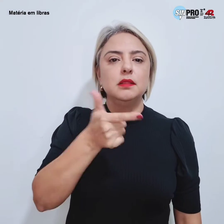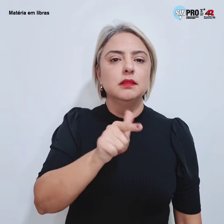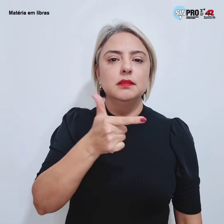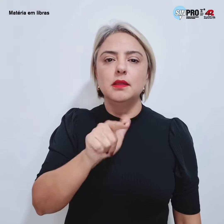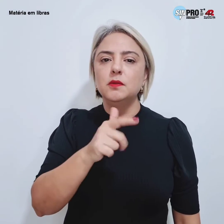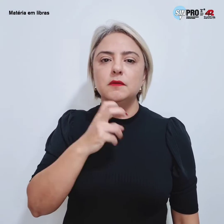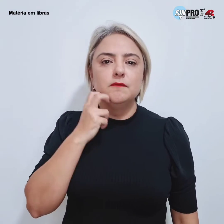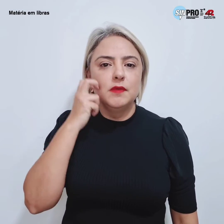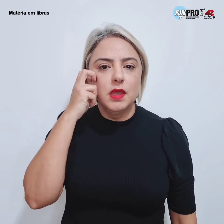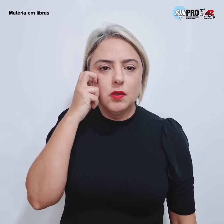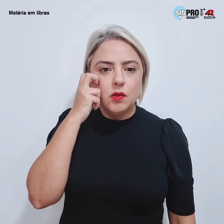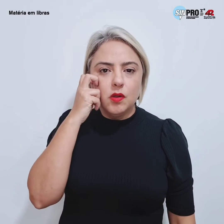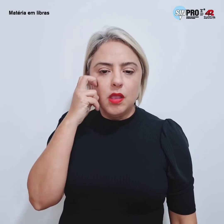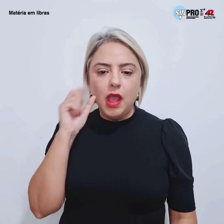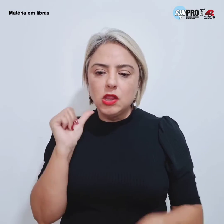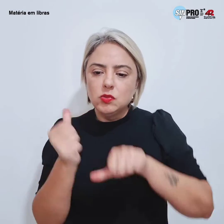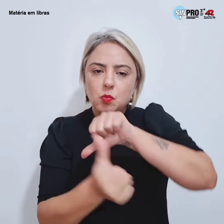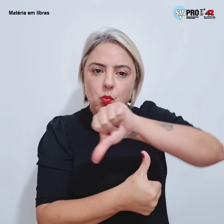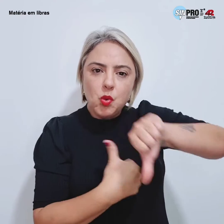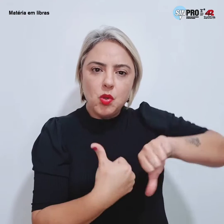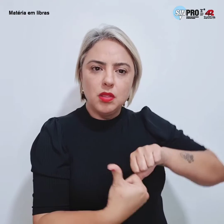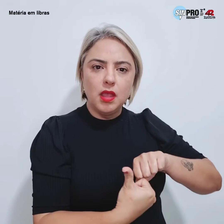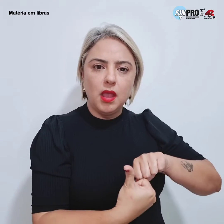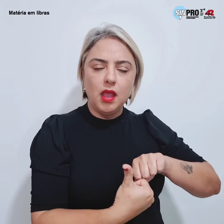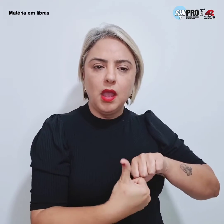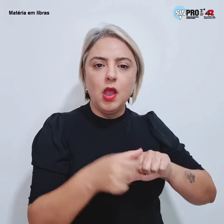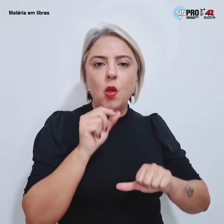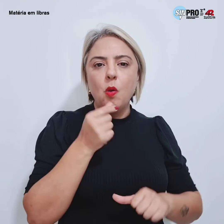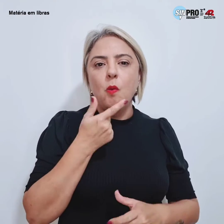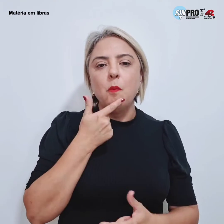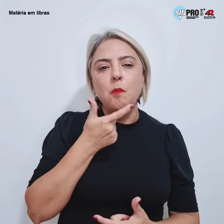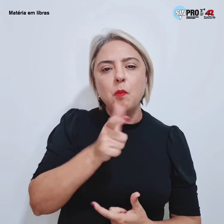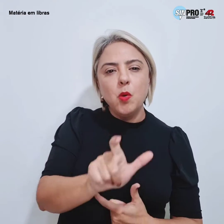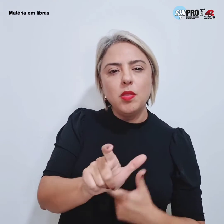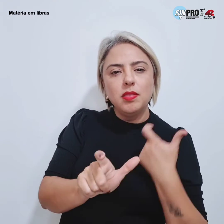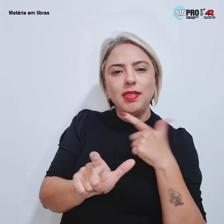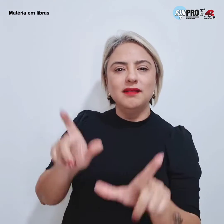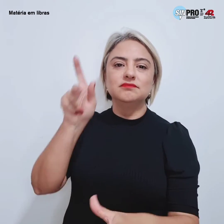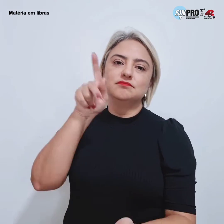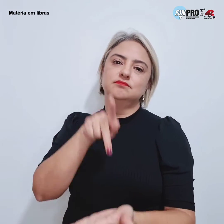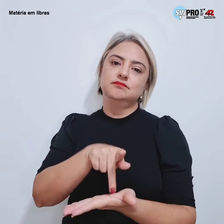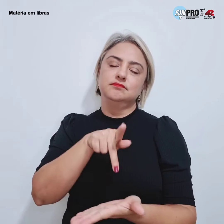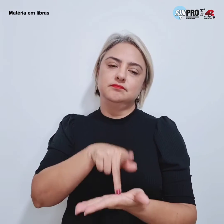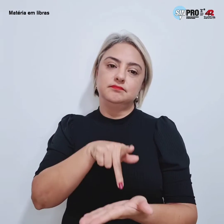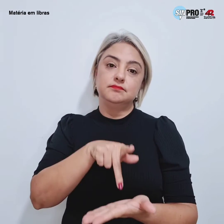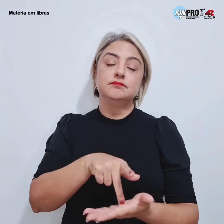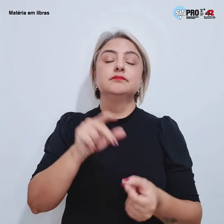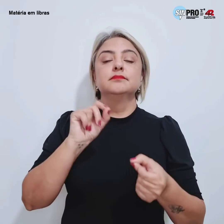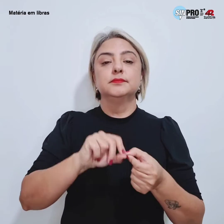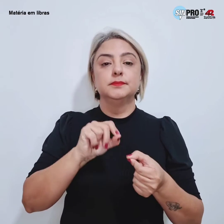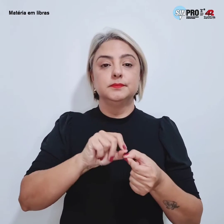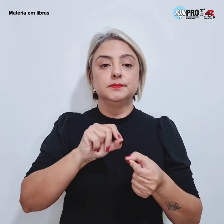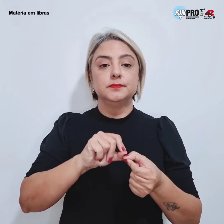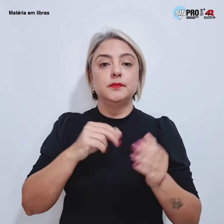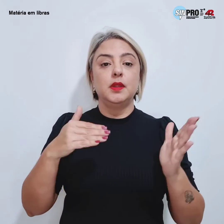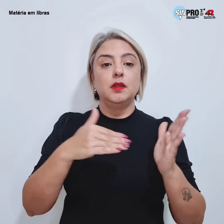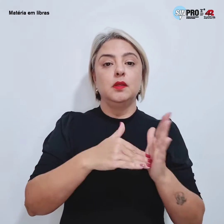ao distorcer ou reconstruir a realidade, como foi feito no último 29 de